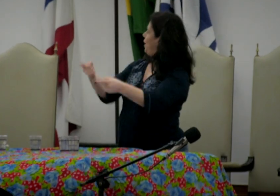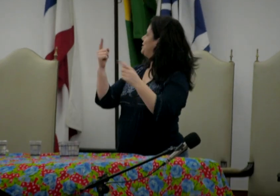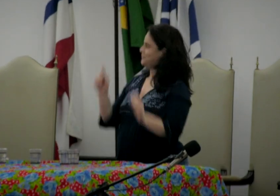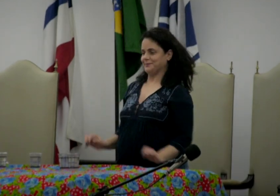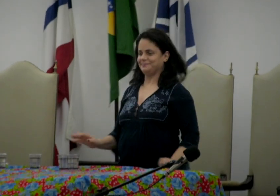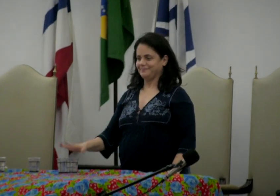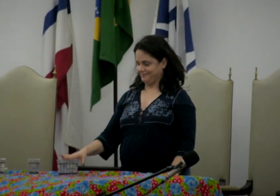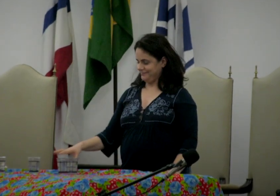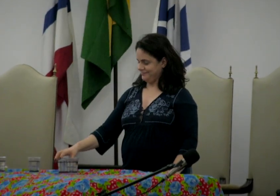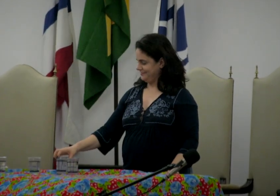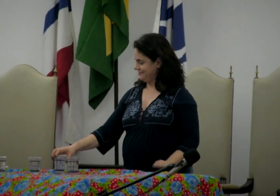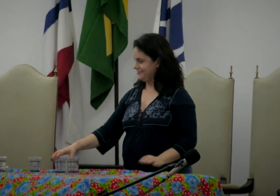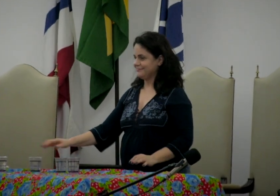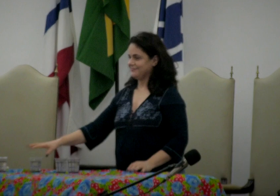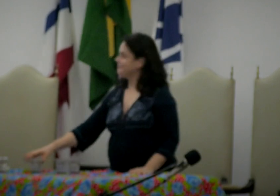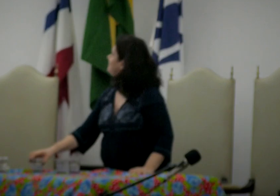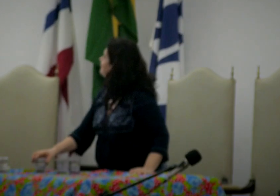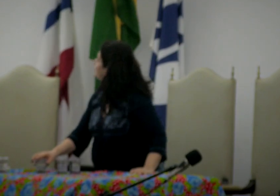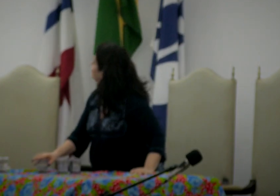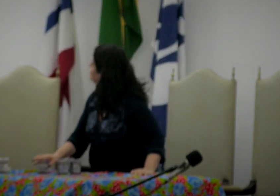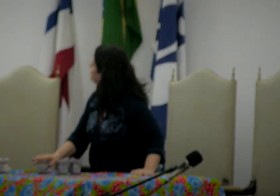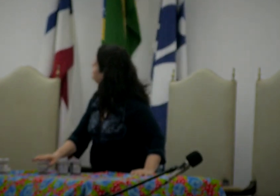Ok, 5 minutos, próximo.